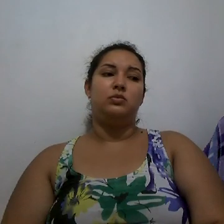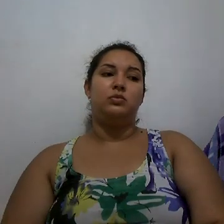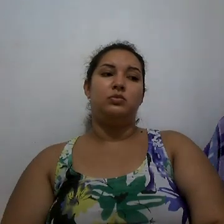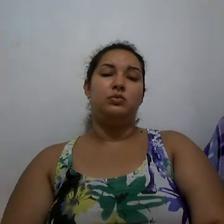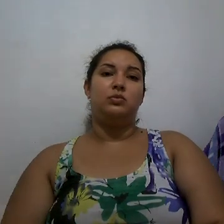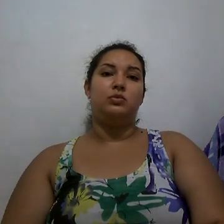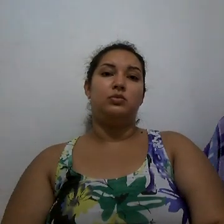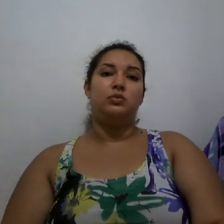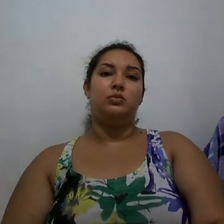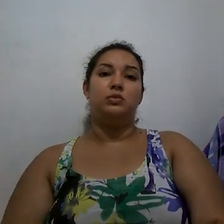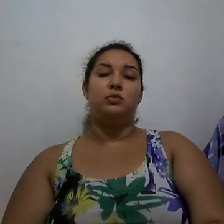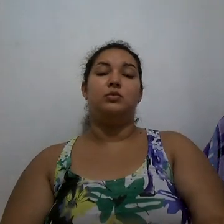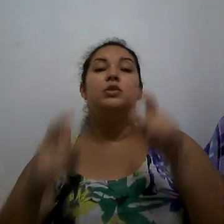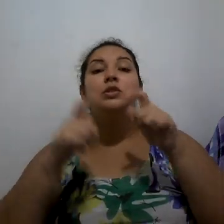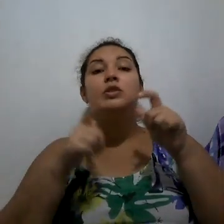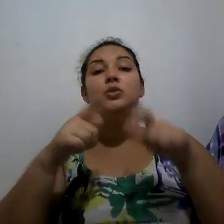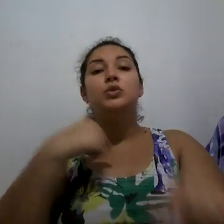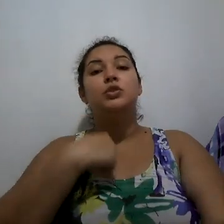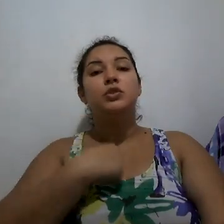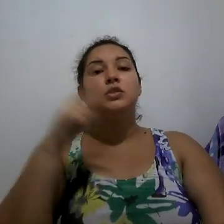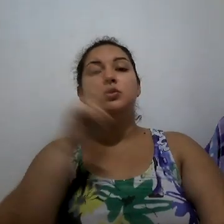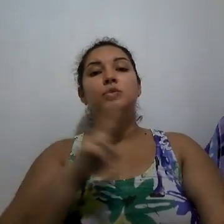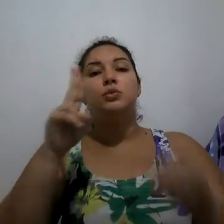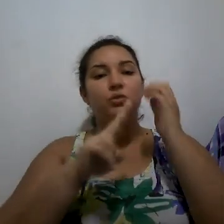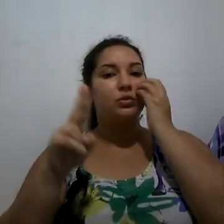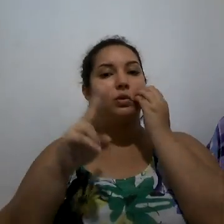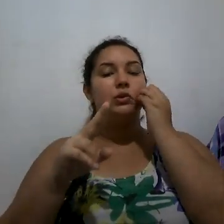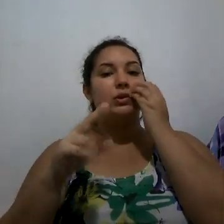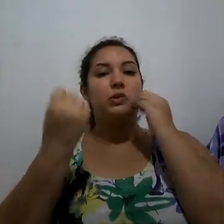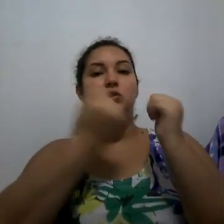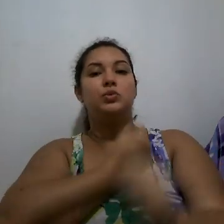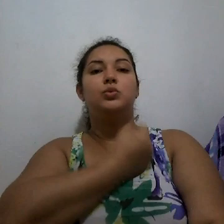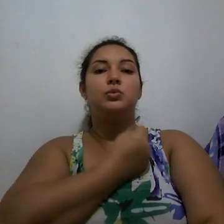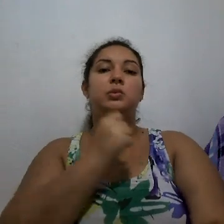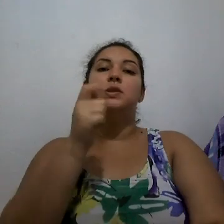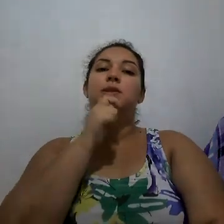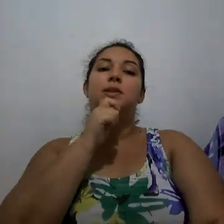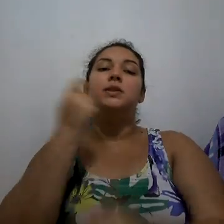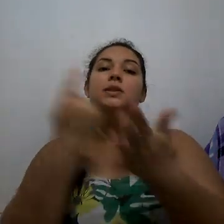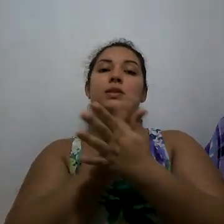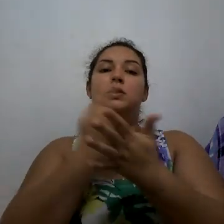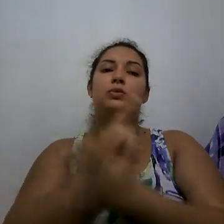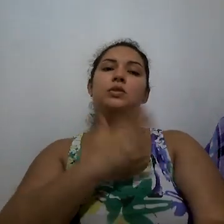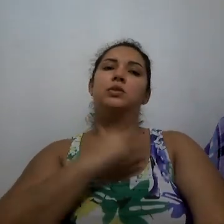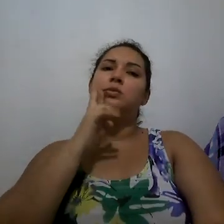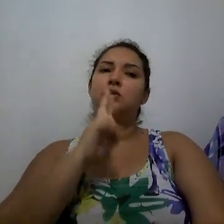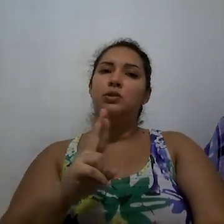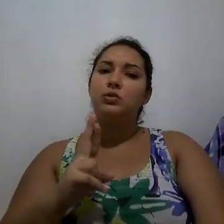Até onde eu posso utilizar de número ali para eu ter um número exato sem dar erro no meu resultado? Até onde eu posso arredondar ou não